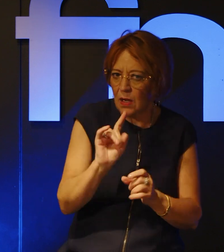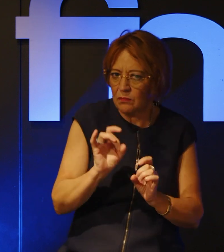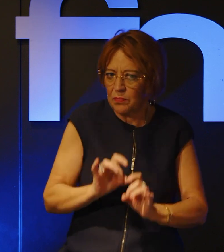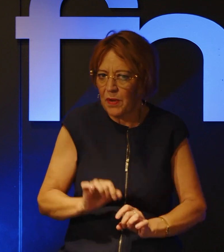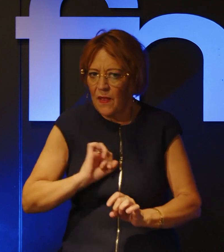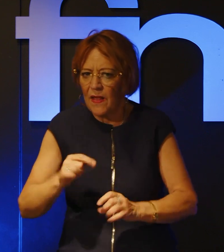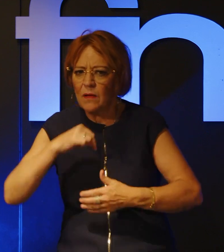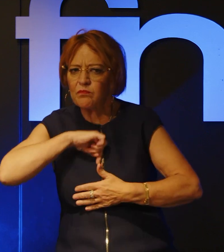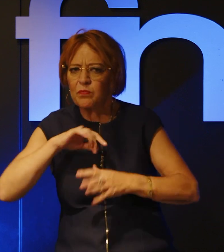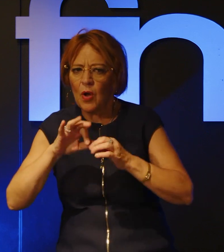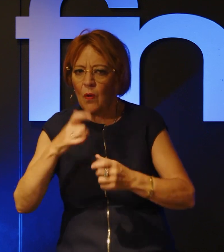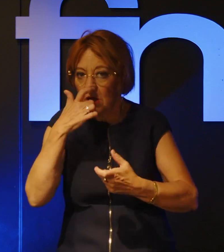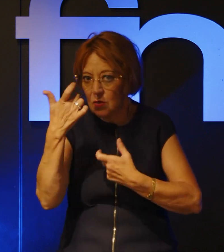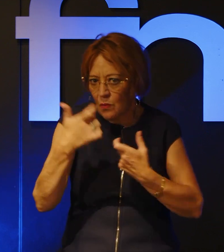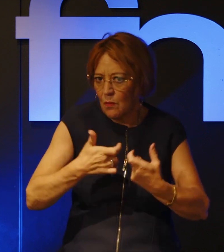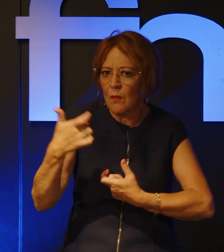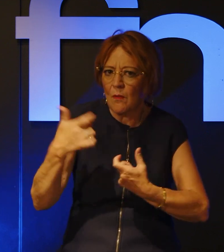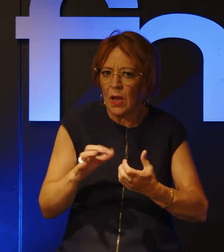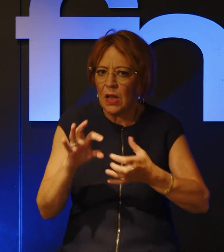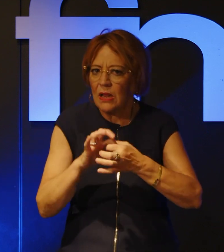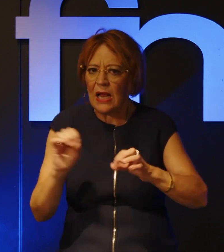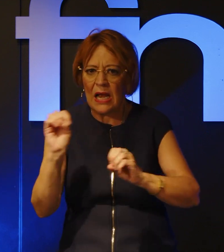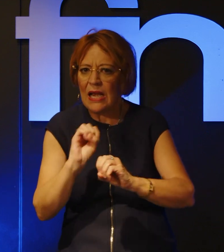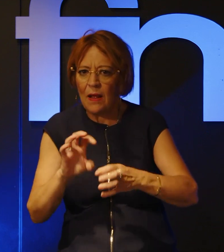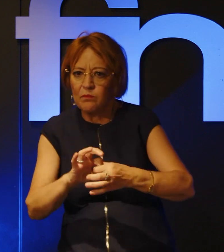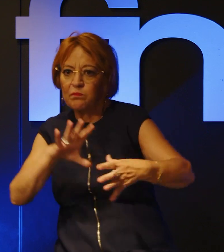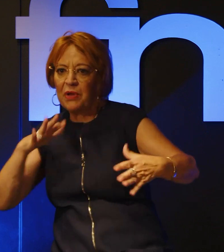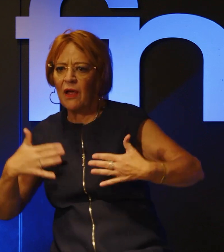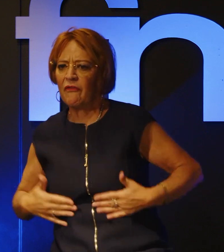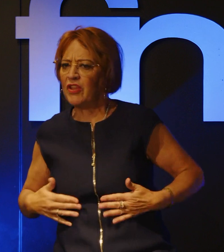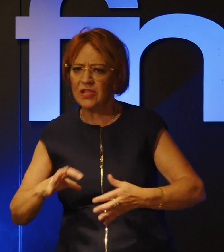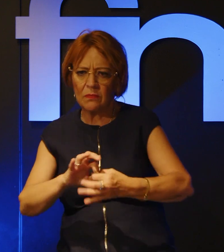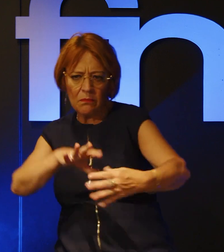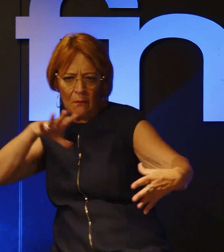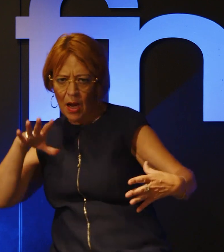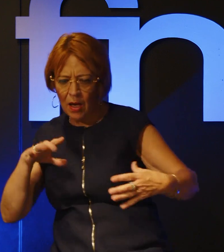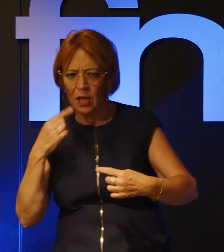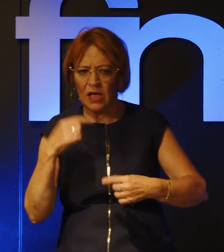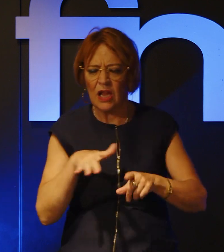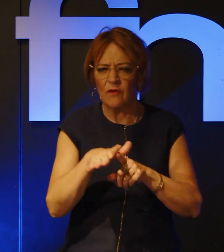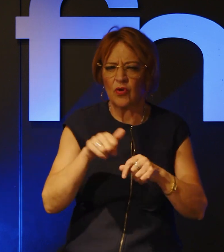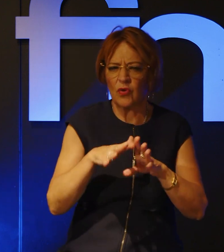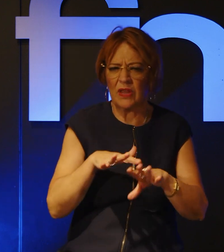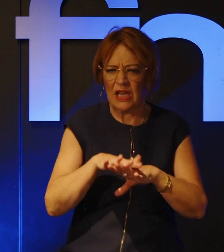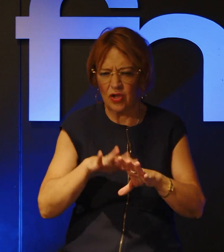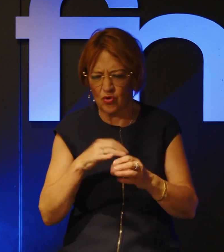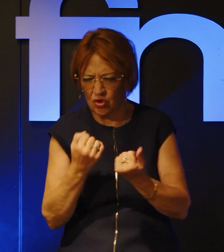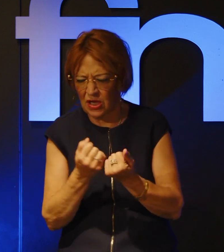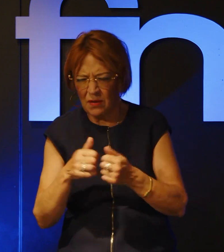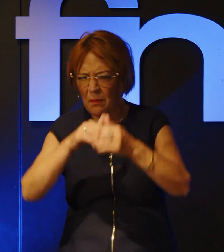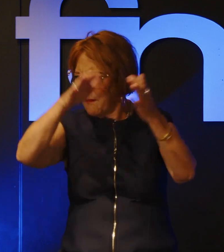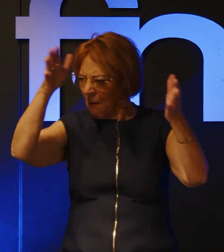valor intrínseco como seres humanos não está ligado à nossa forma física a influência generalizada das redes sociais à escala